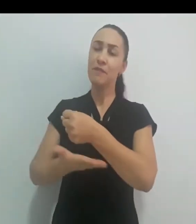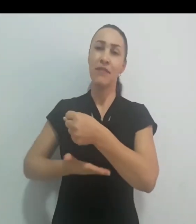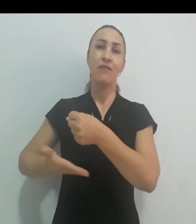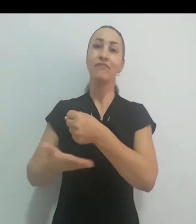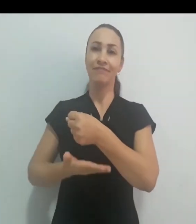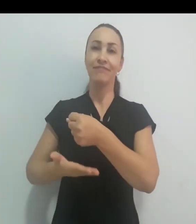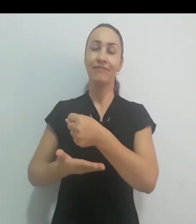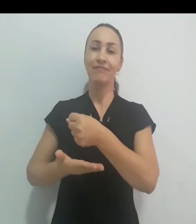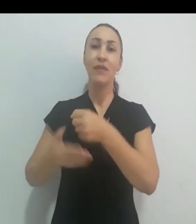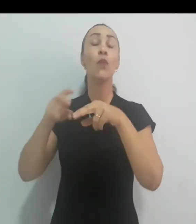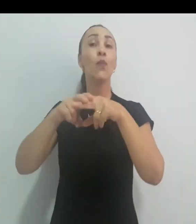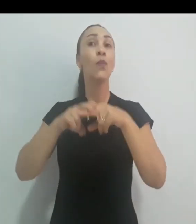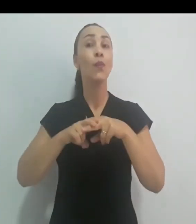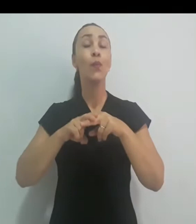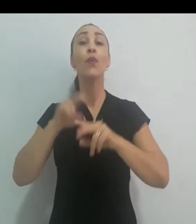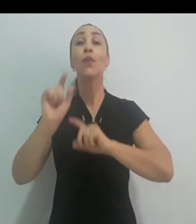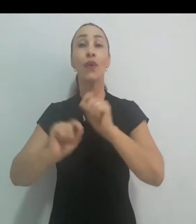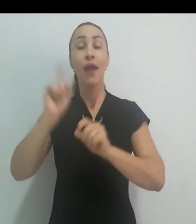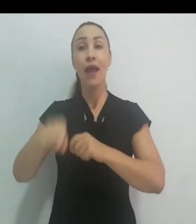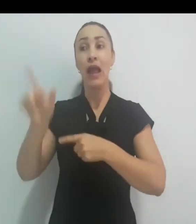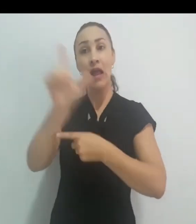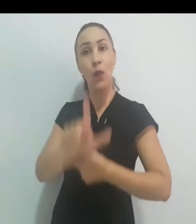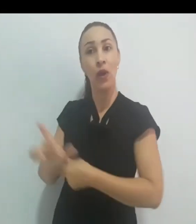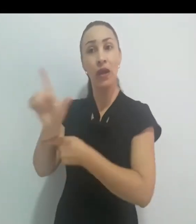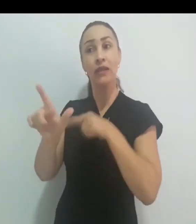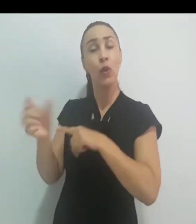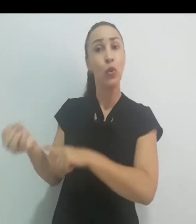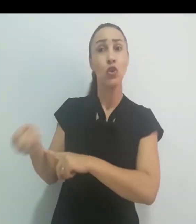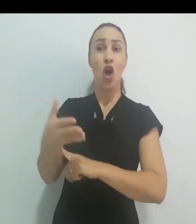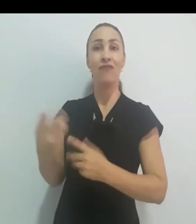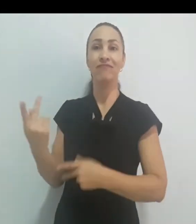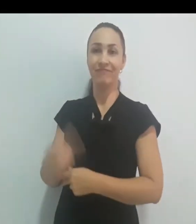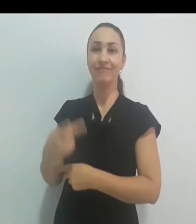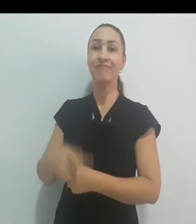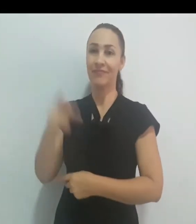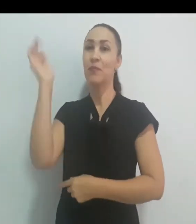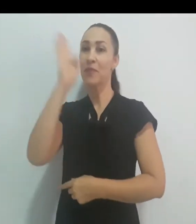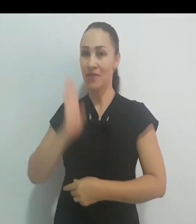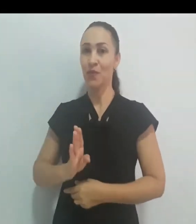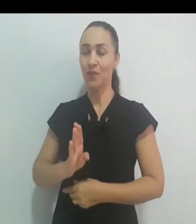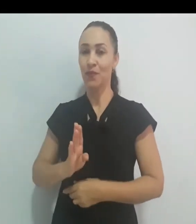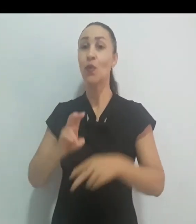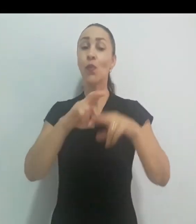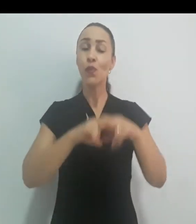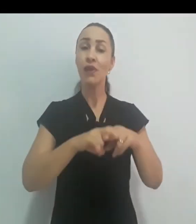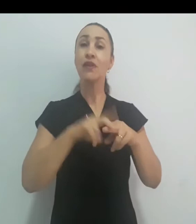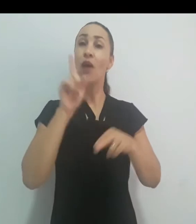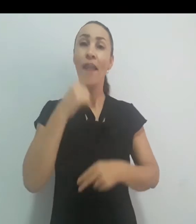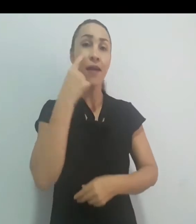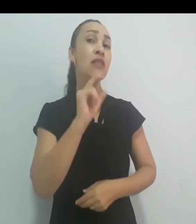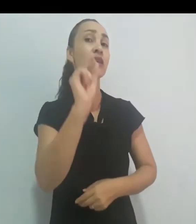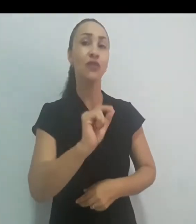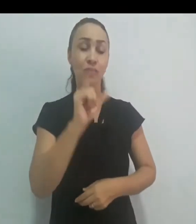né? Fundamental tendo em vista essa literatura jovem brasileira, né? Então é bom a gente ter